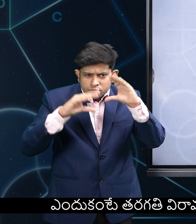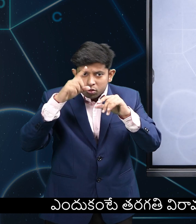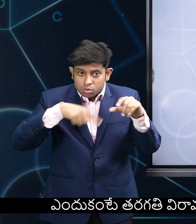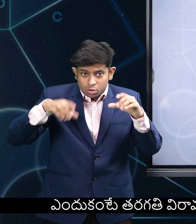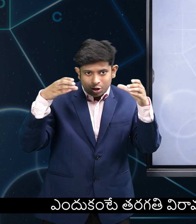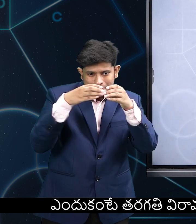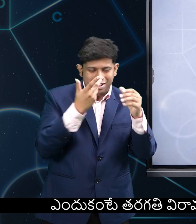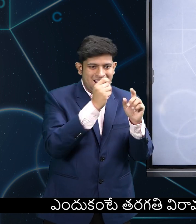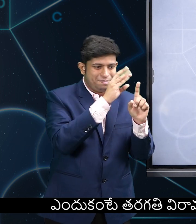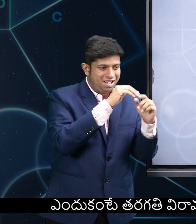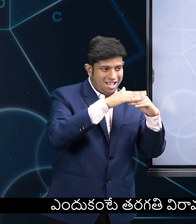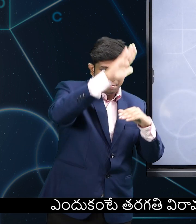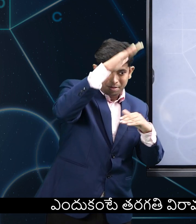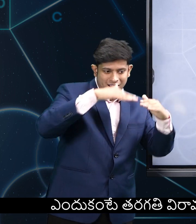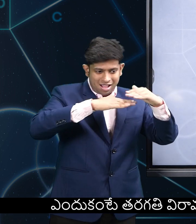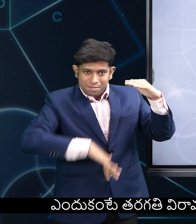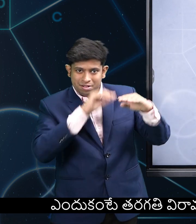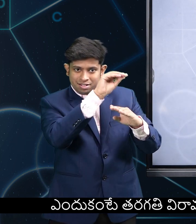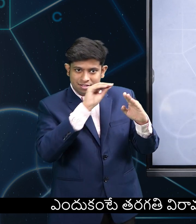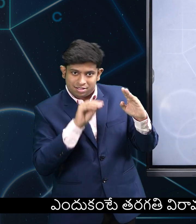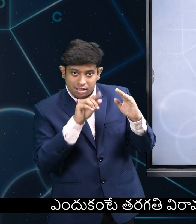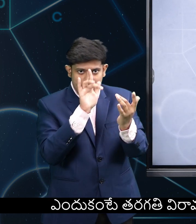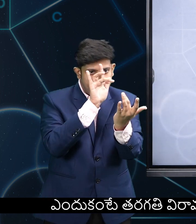ఫ్రీక్వెన్సీ దాని మధ్య బిందువు చుట్టూ